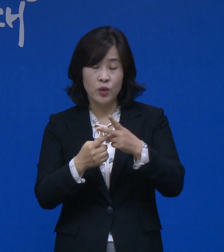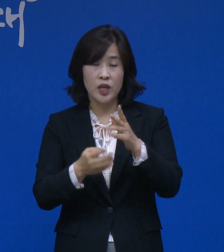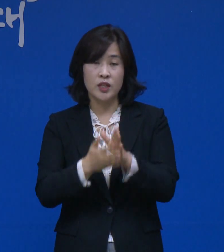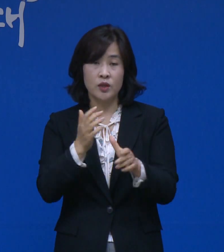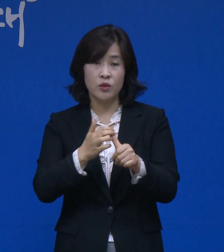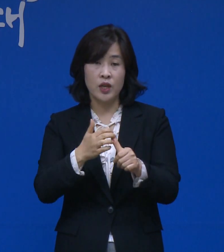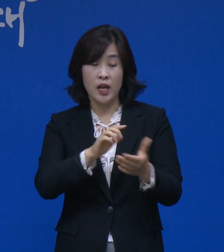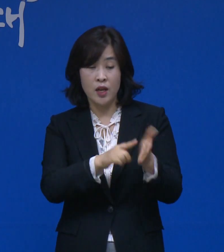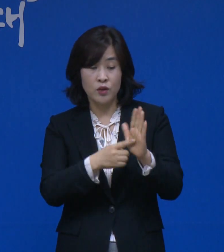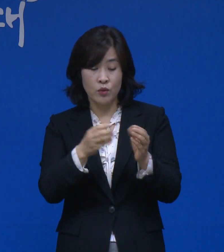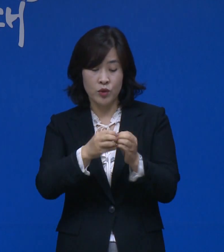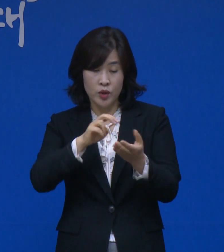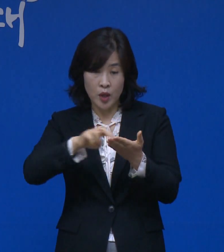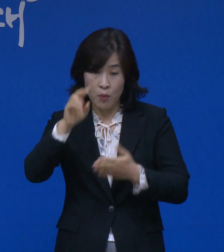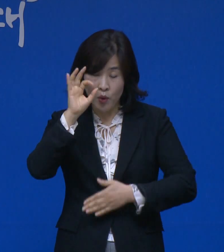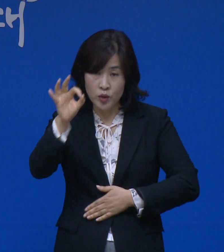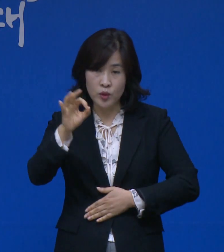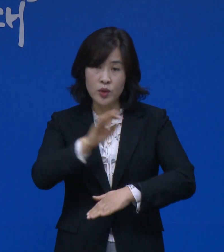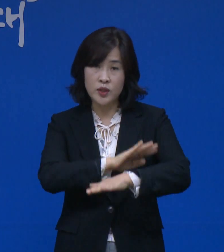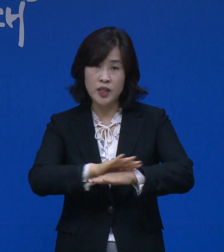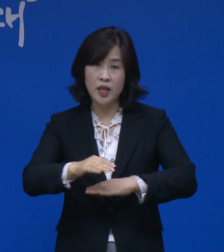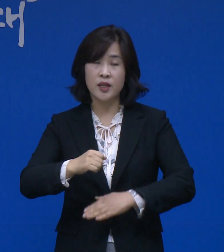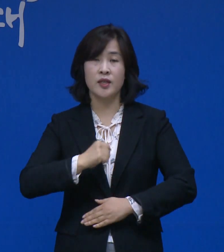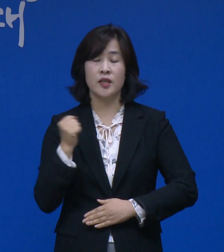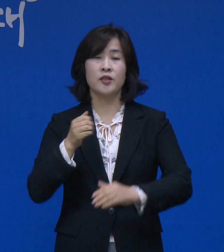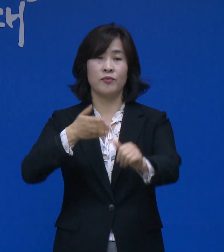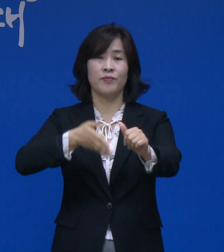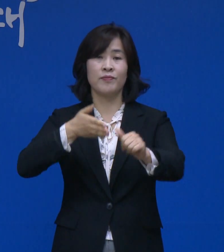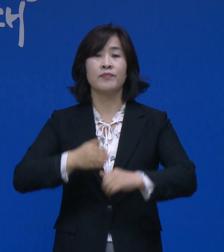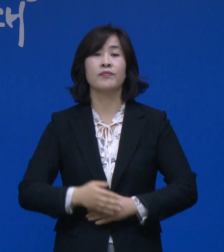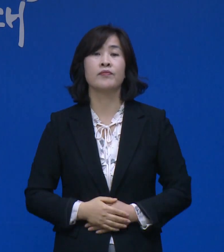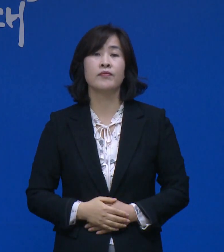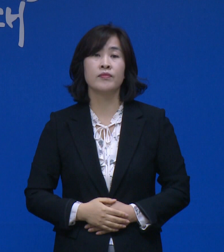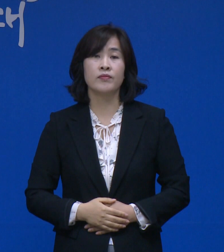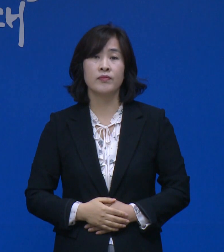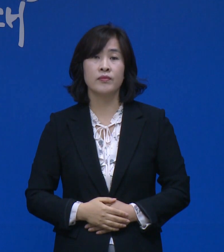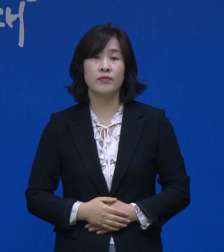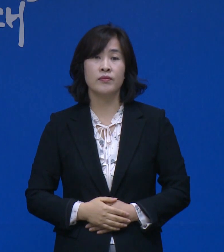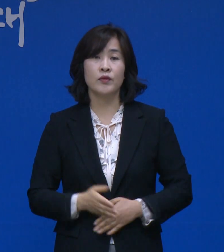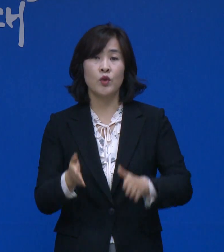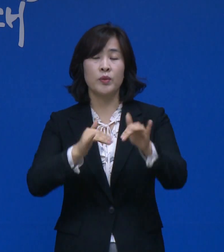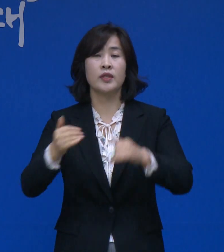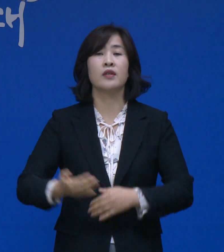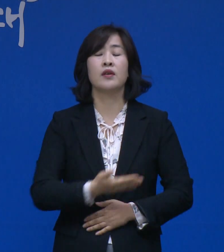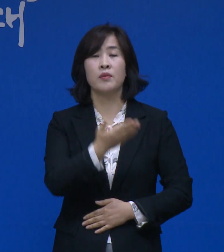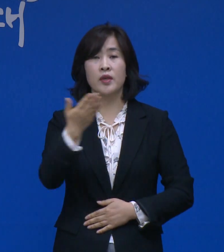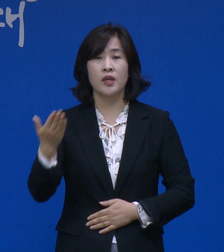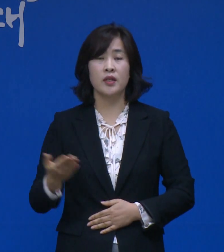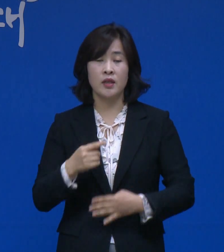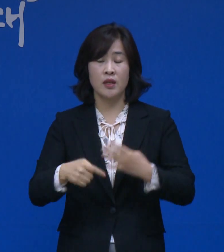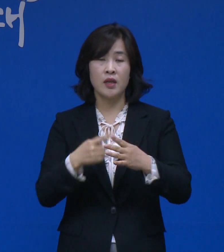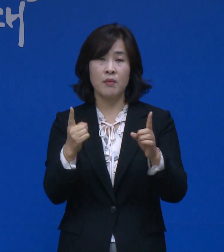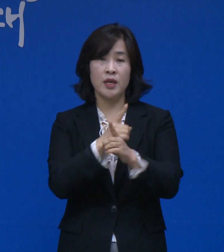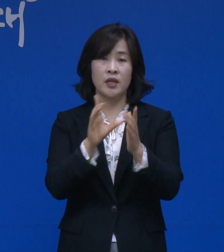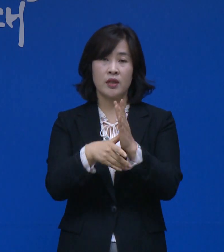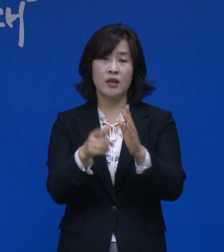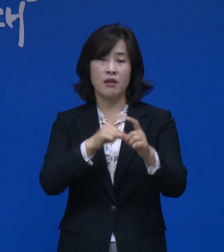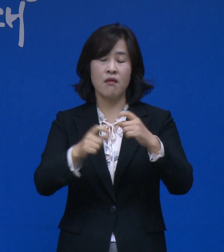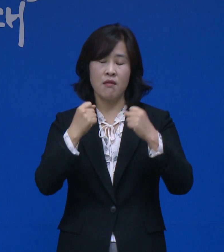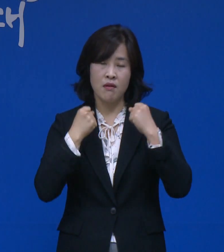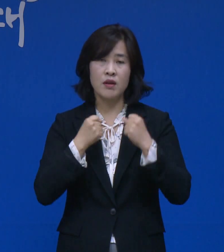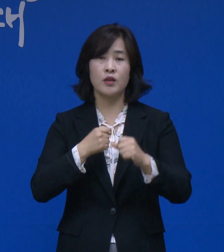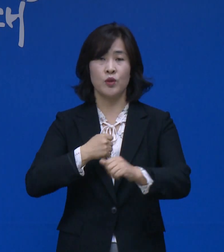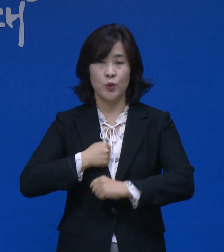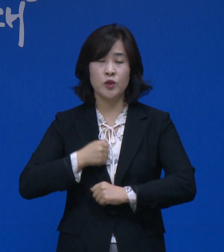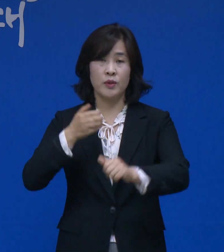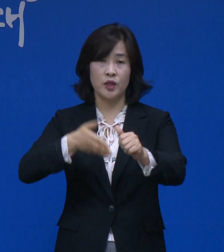안내 문자에 적극 협조해 주시기 바랍니다. 도민 여러분께서 환절기 더욱 건강